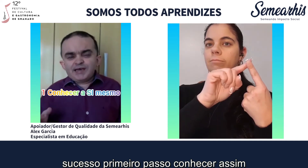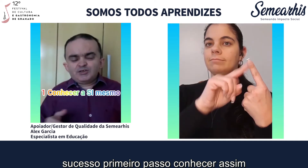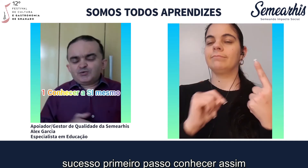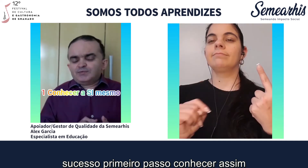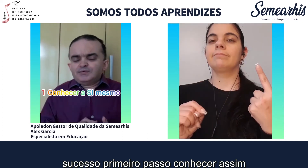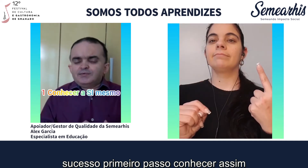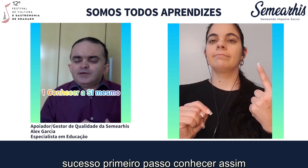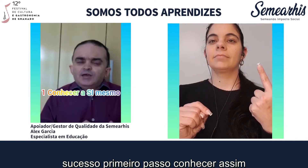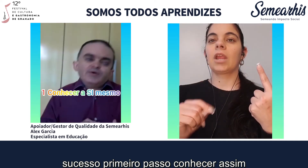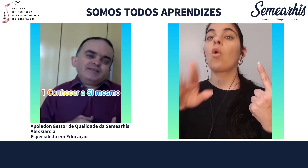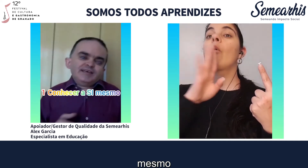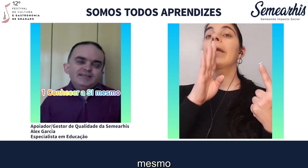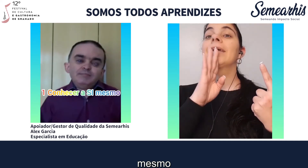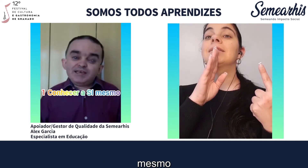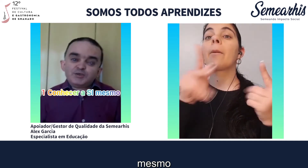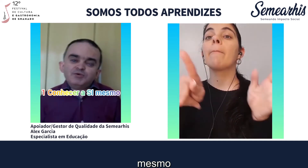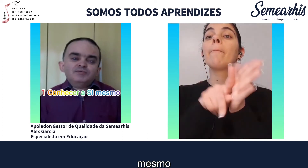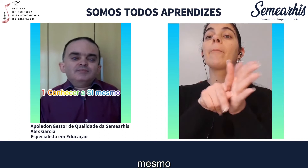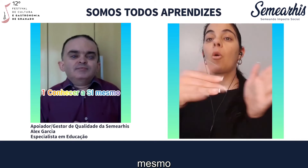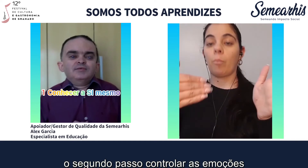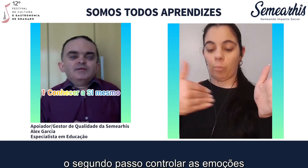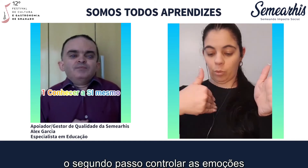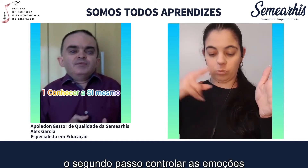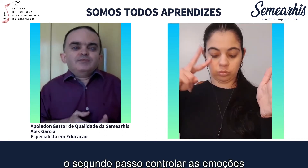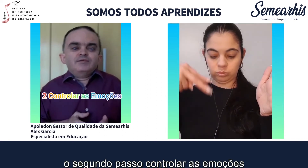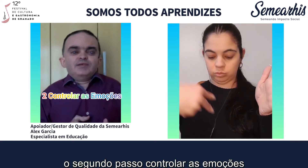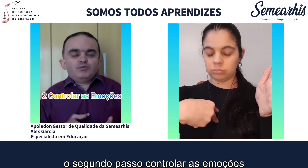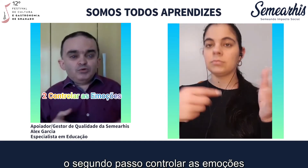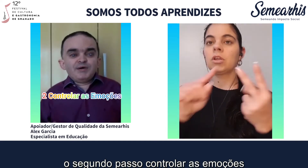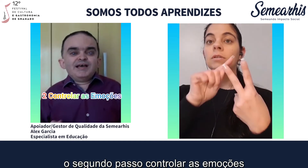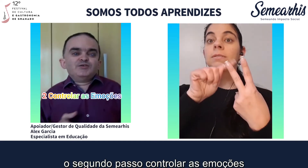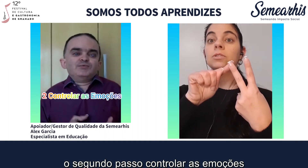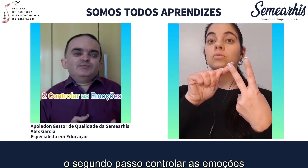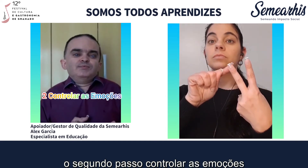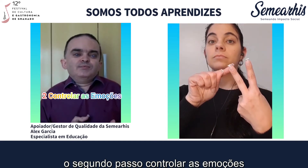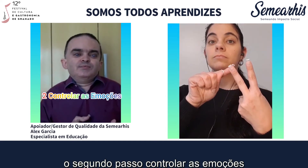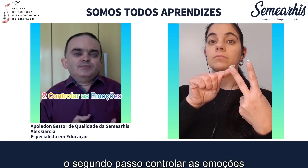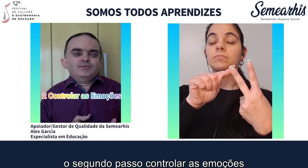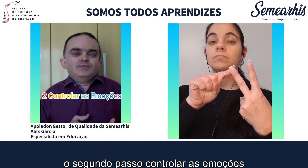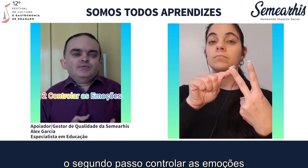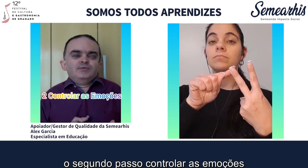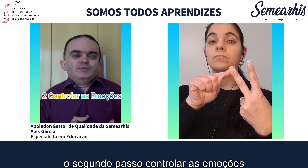Primeiro passo, conhecer a si mesmo. Segundo passo,